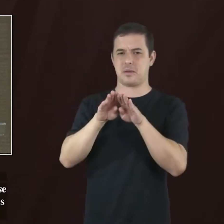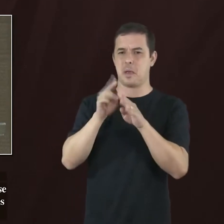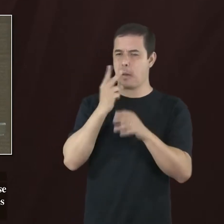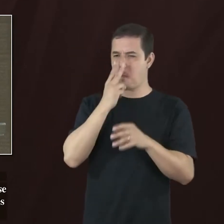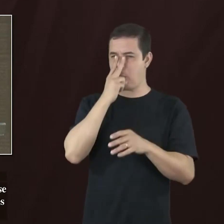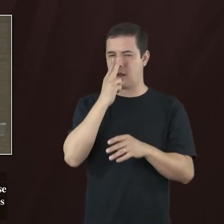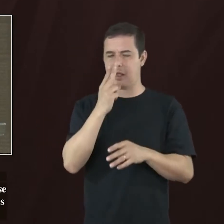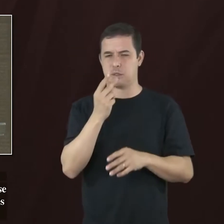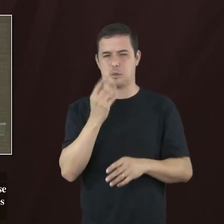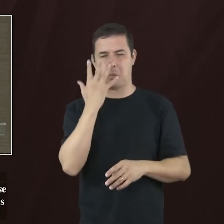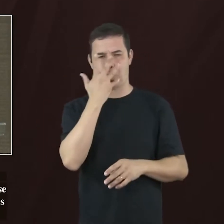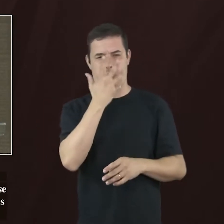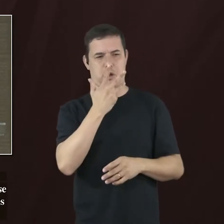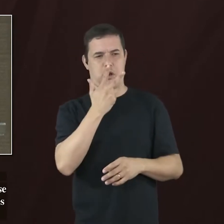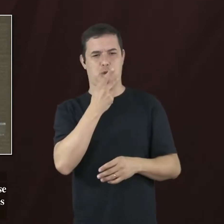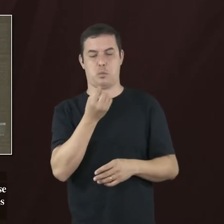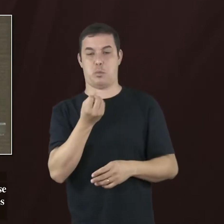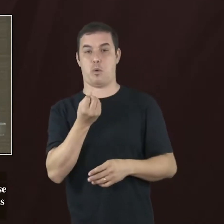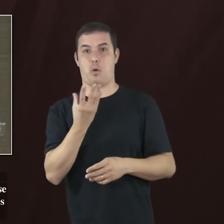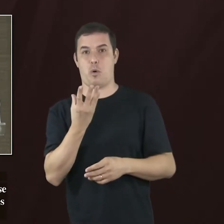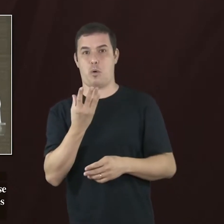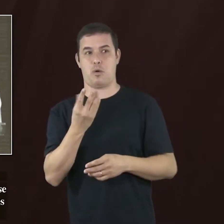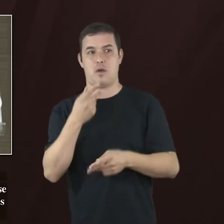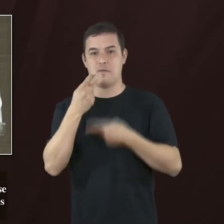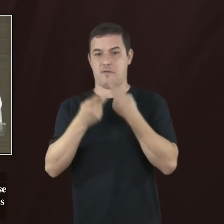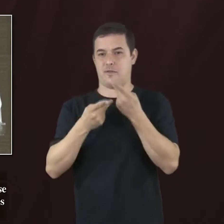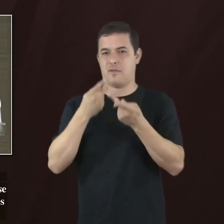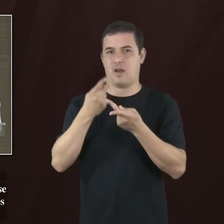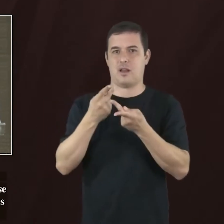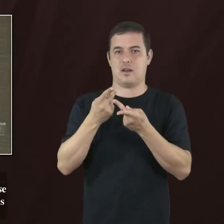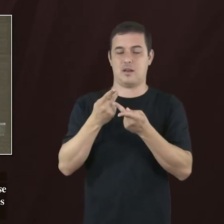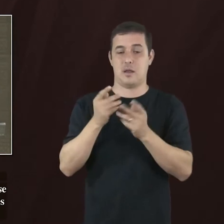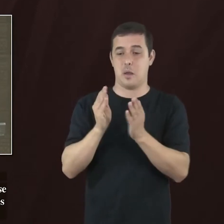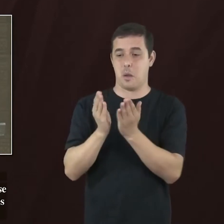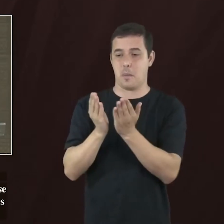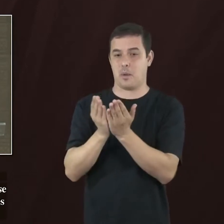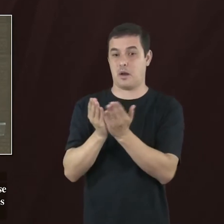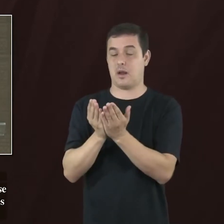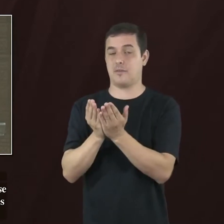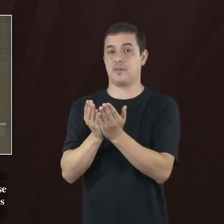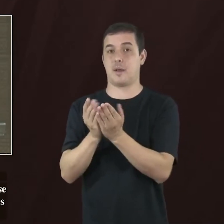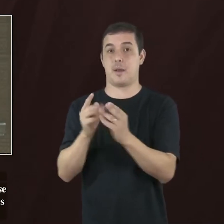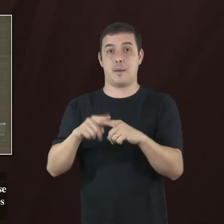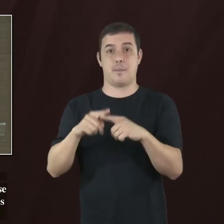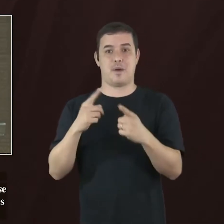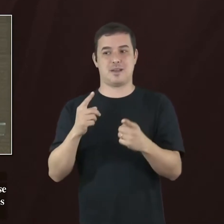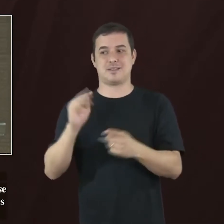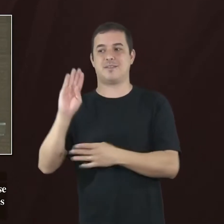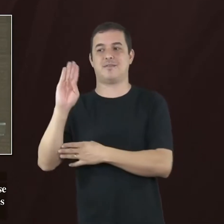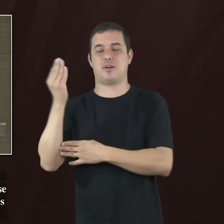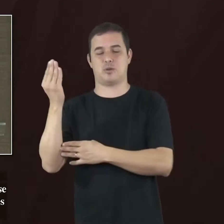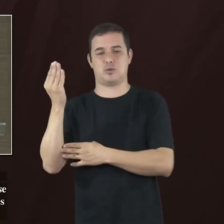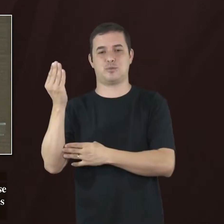de justiça, e o fim deles será conforme as suas obras. Capítulo 12,